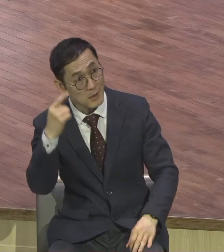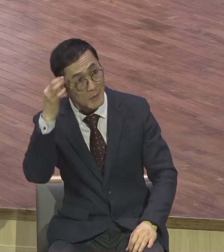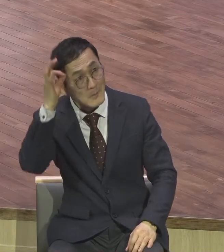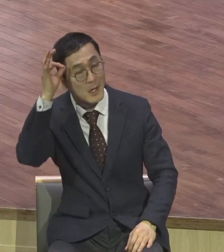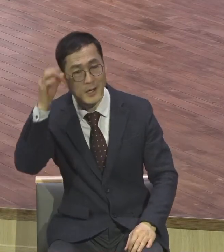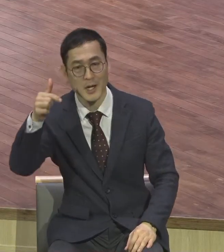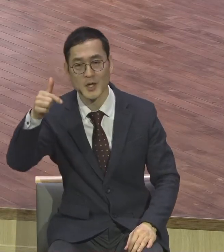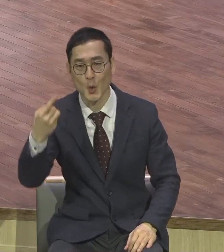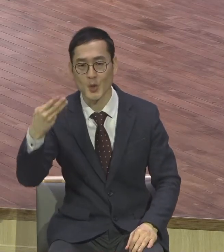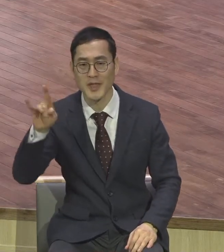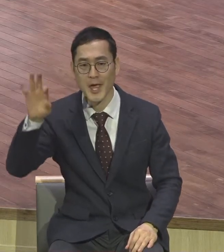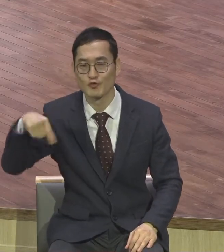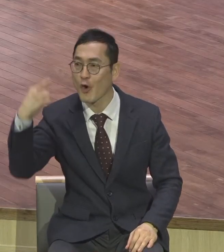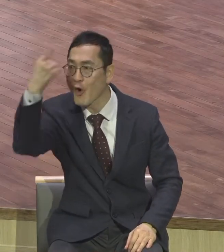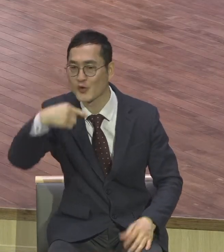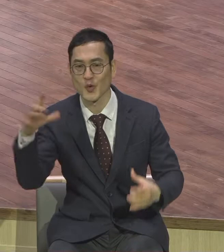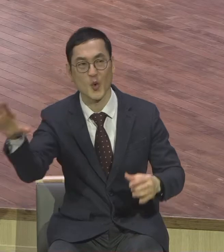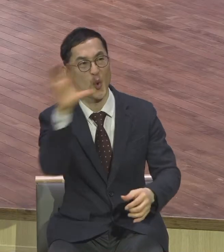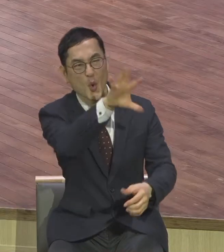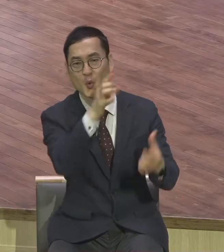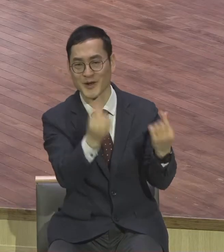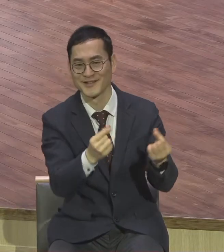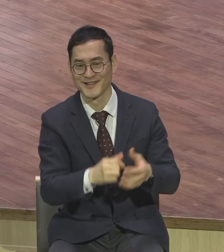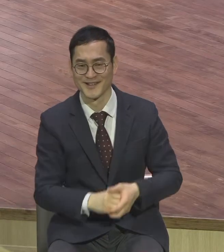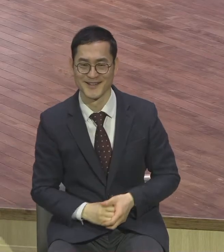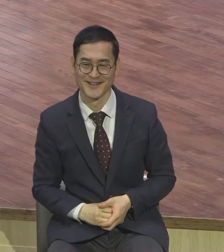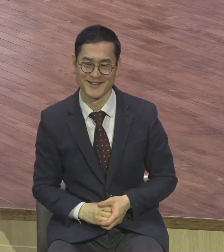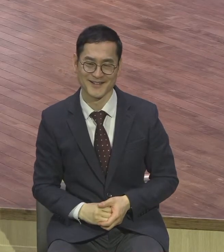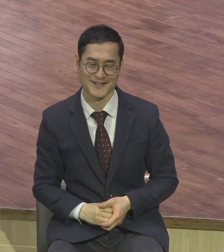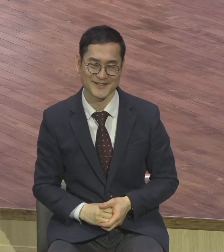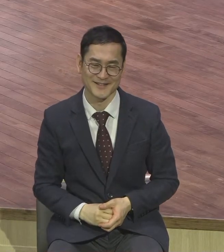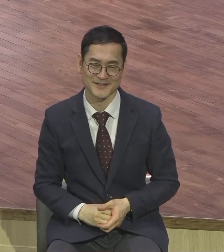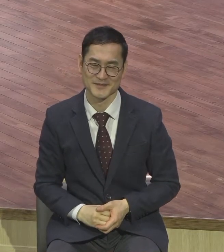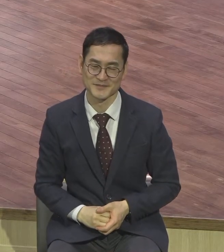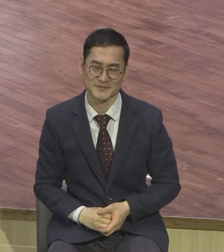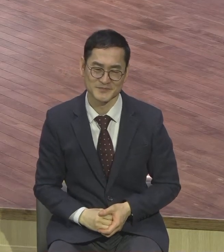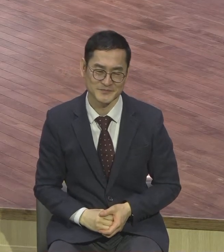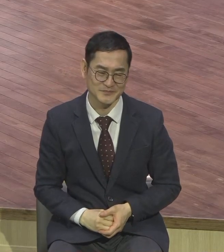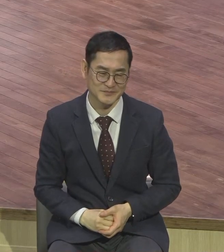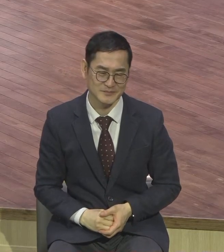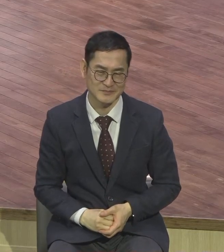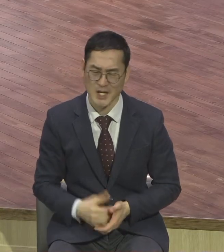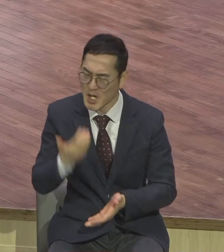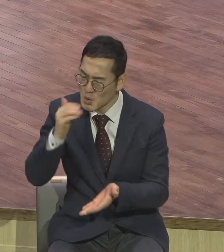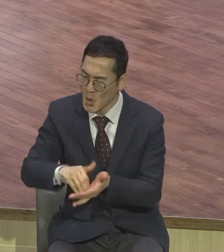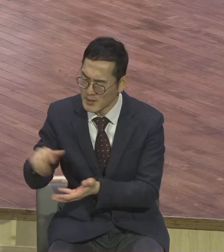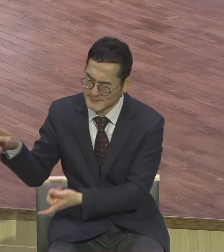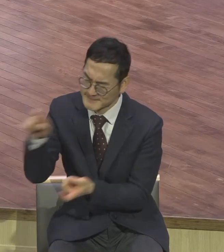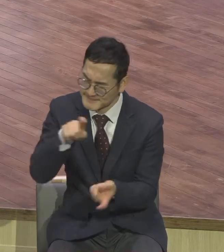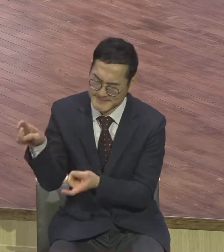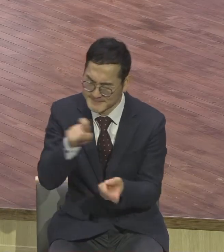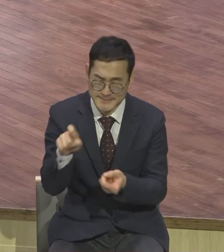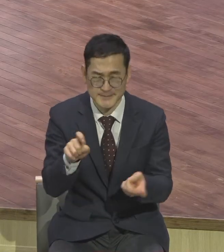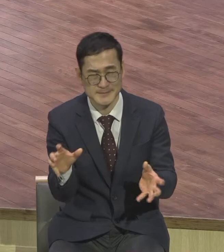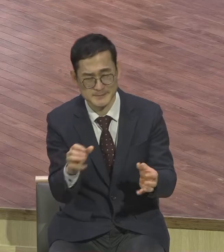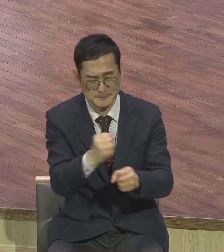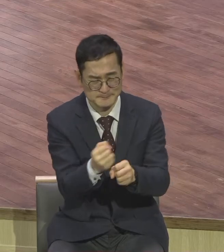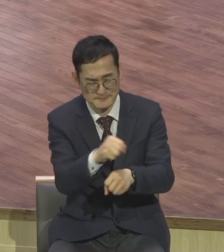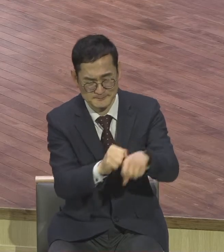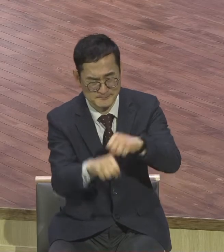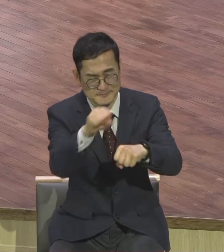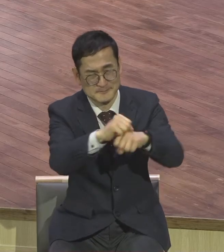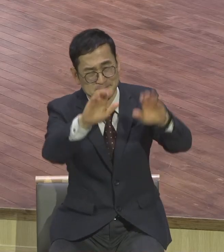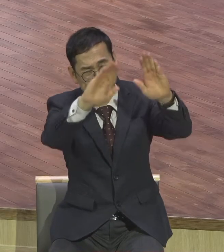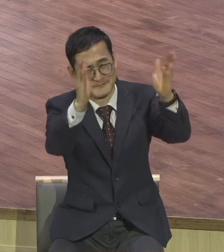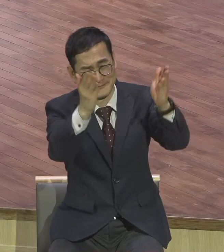무증구 춘동에서 돌을 막 수천 동원 가져와서 멋지게 지었어요. 어쩔까요.